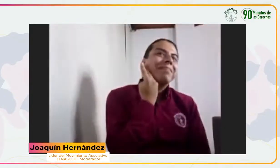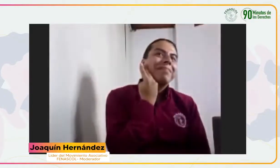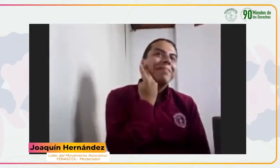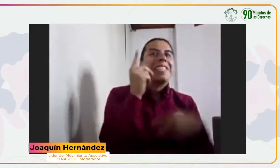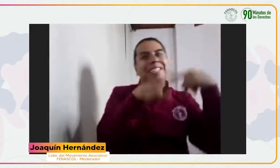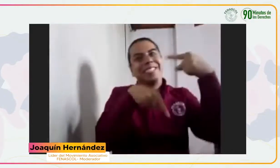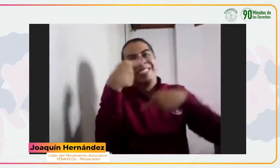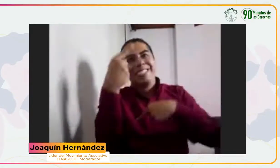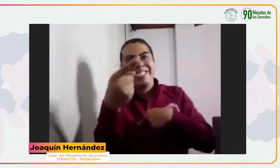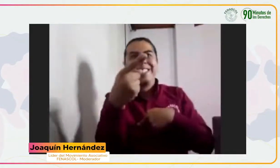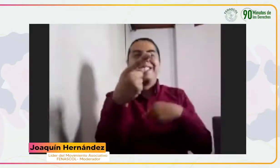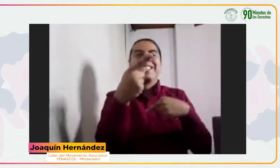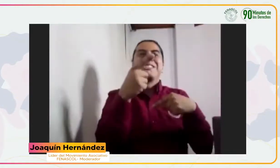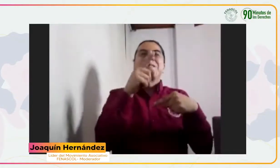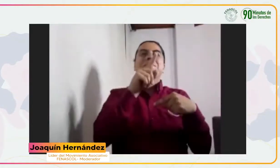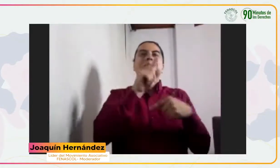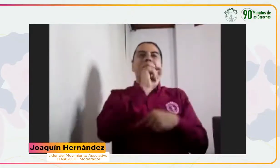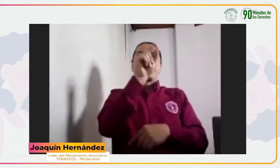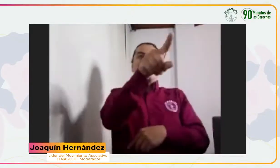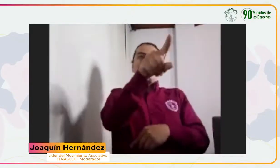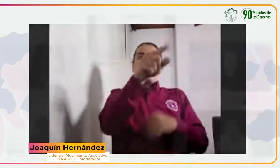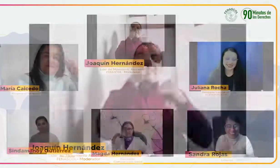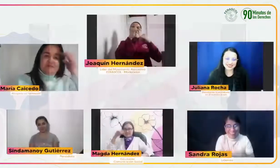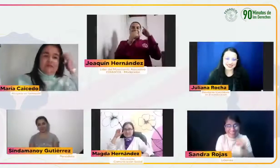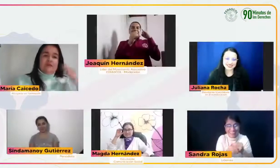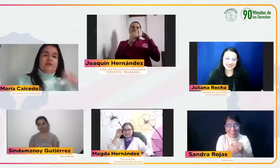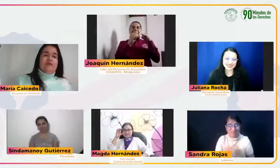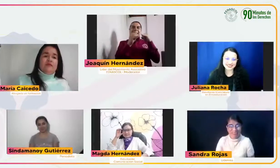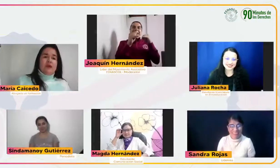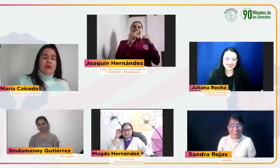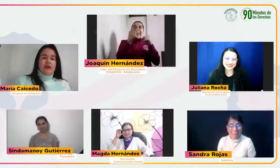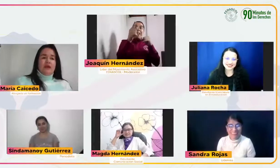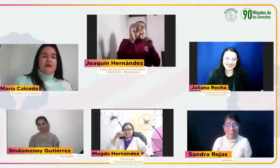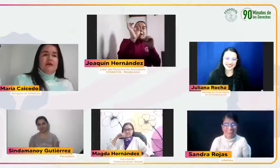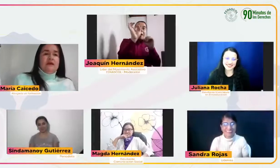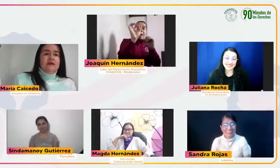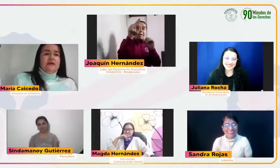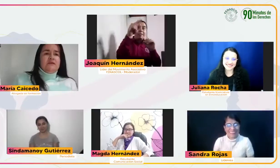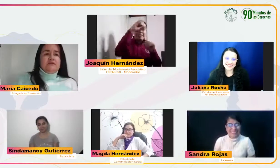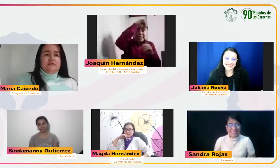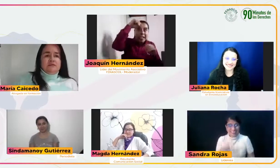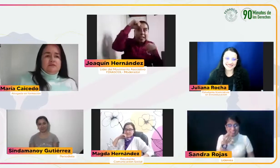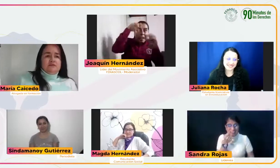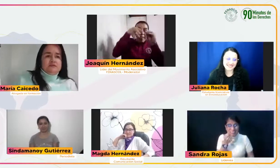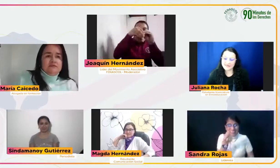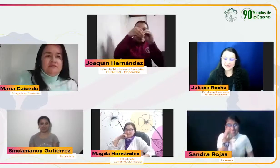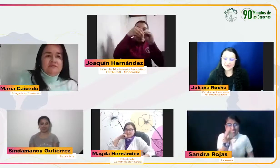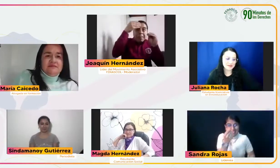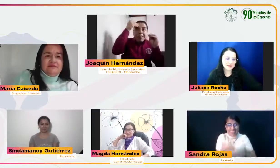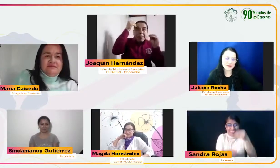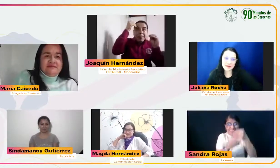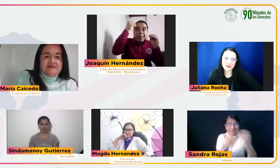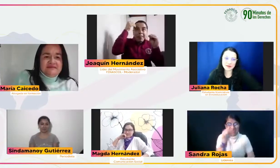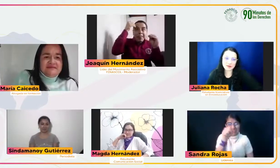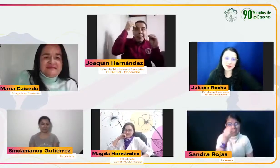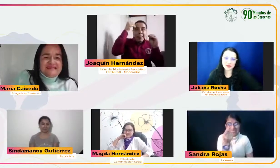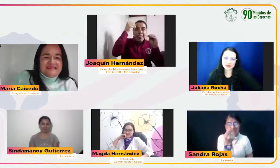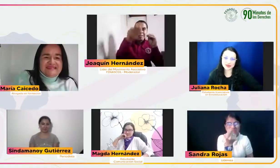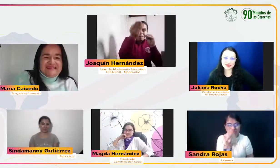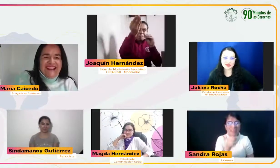no se podría medir. Luego María Cristina, y si te parece bien, Sandra, ¿ibas a agregar algo? Sí, antes